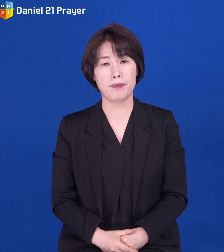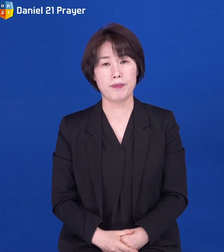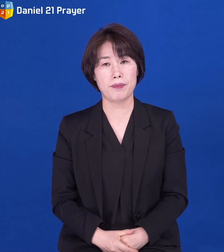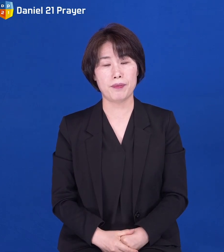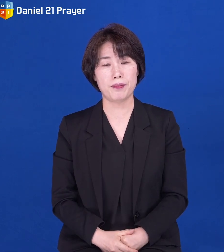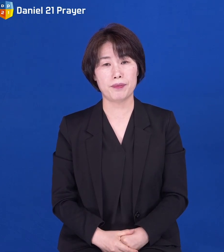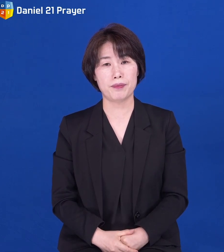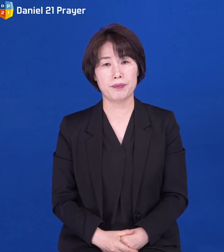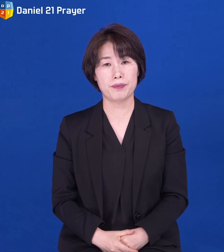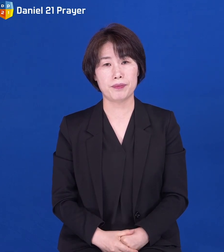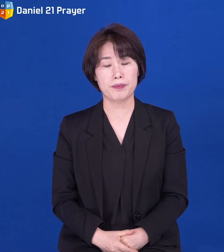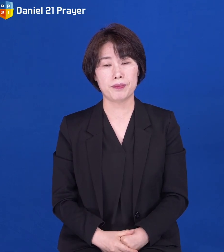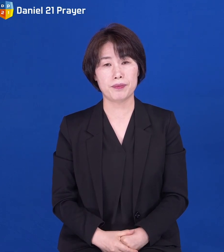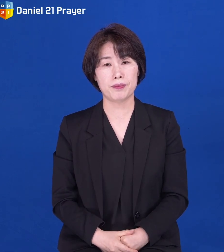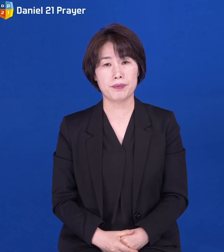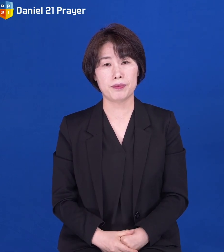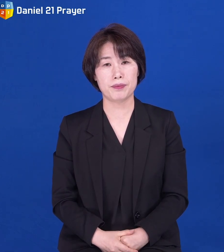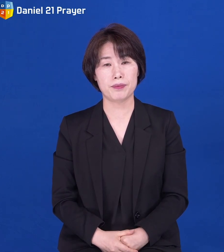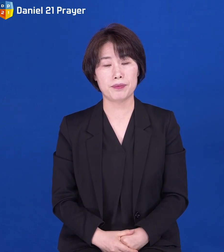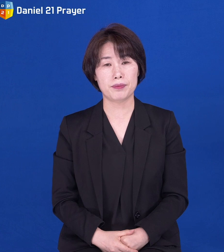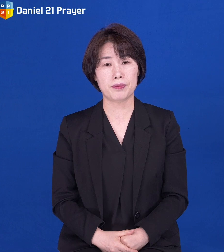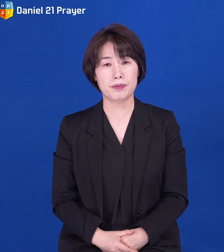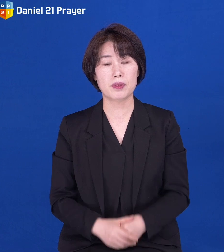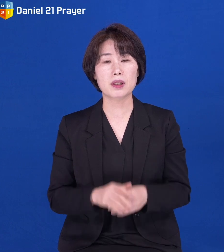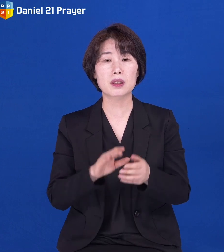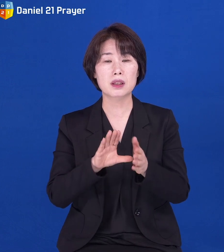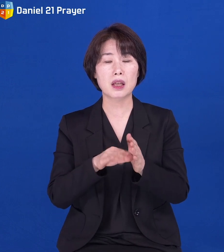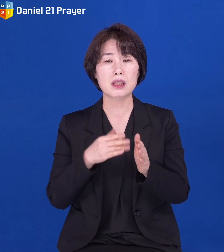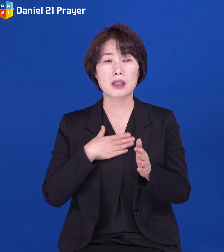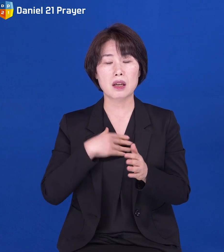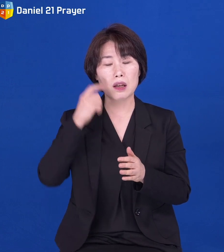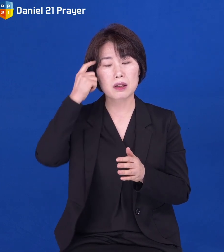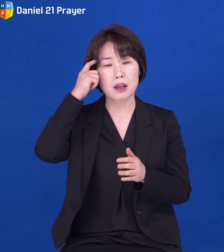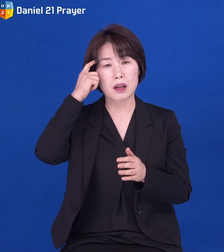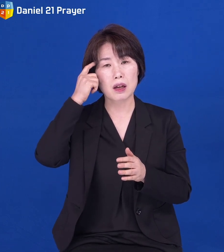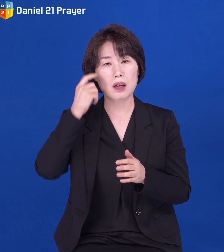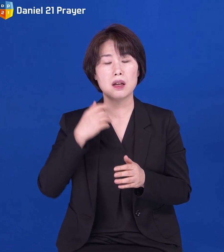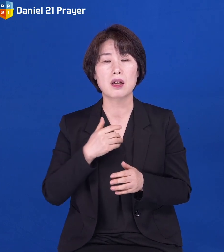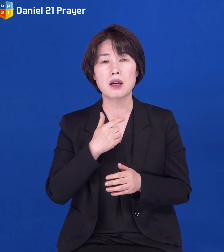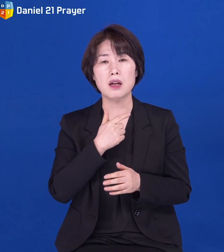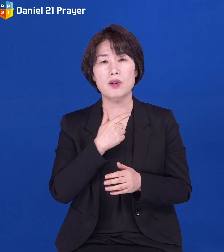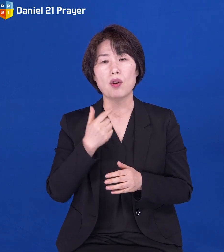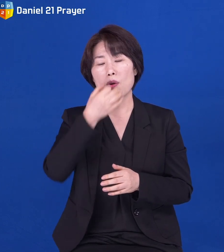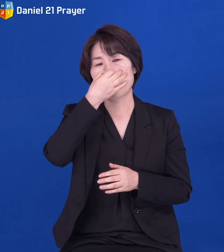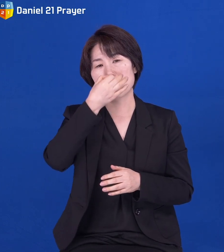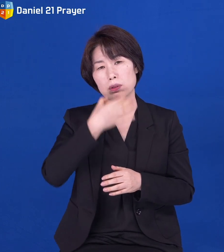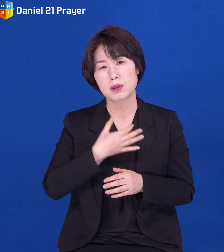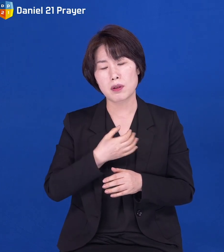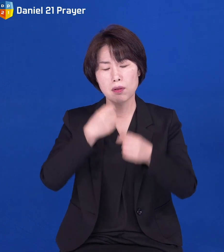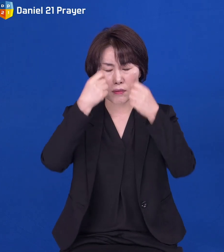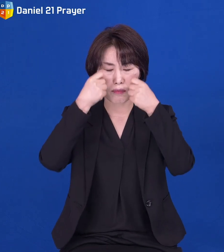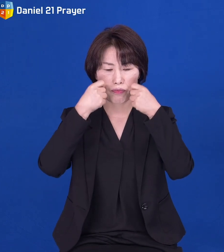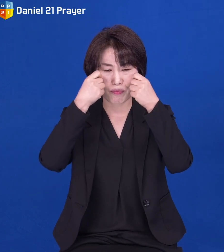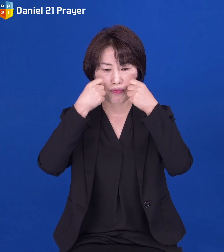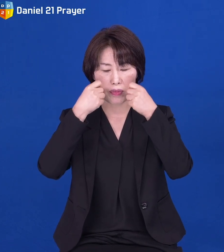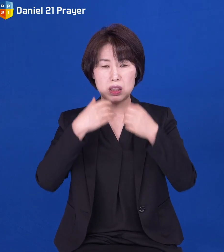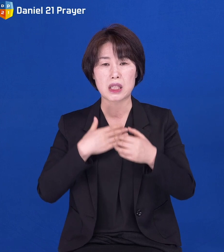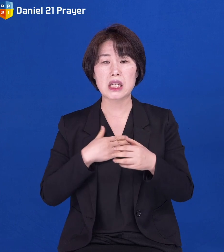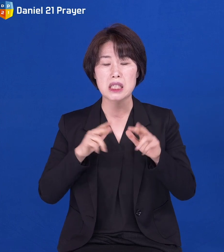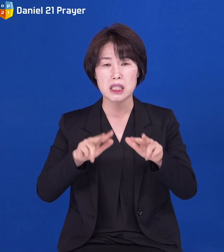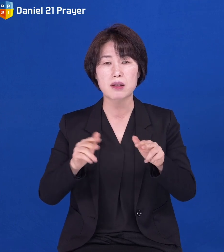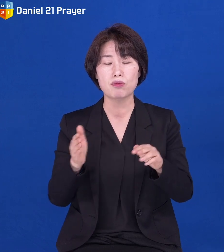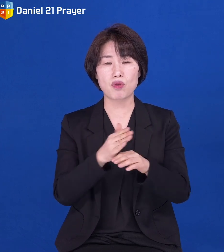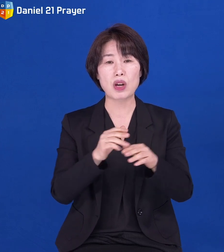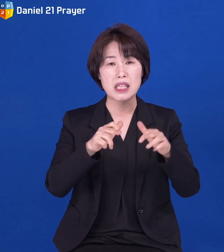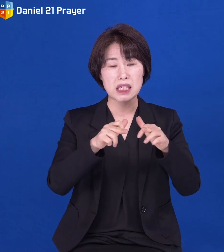근데 그때부터 제가 이제 시작이구나. 그러면서 이유 없이 눈물이 너무 나는 거예요. 이제부터 이제 내가 겪어야 될 이제